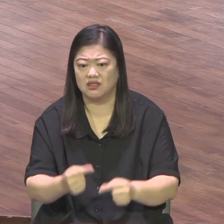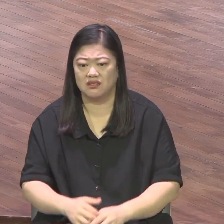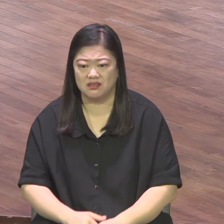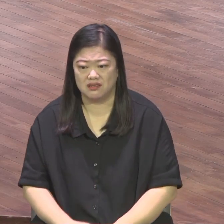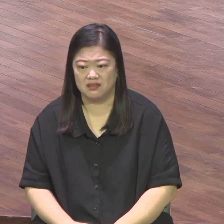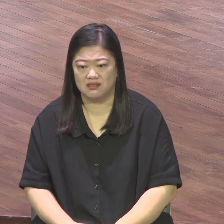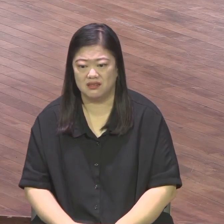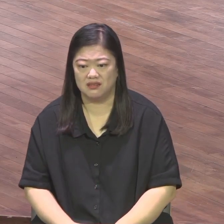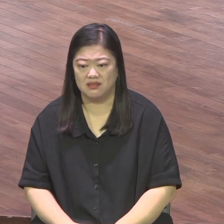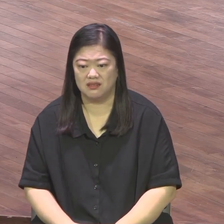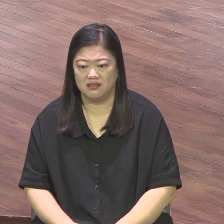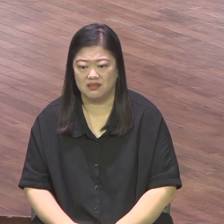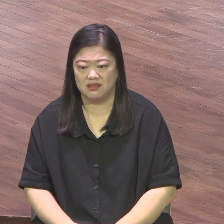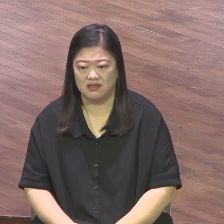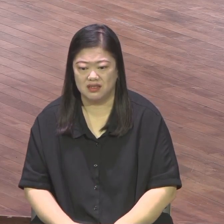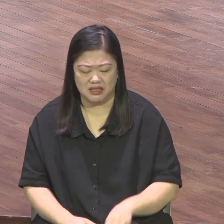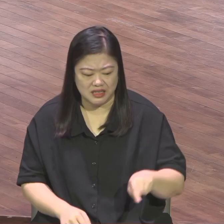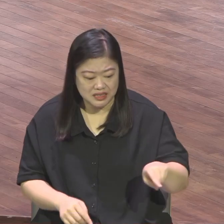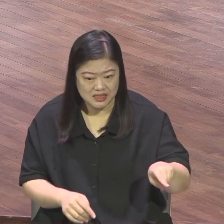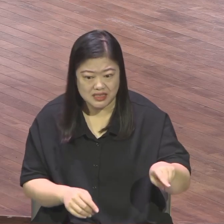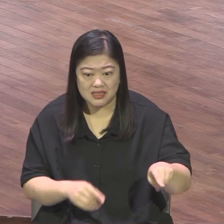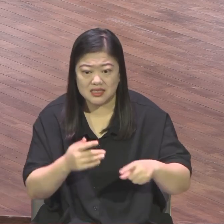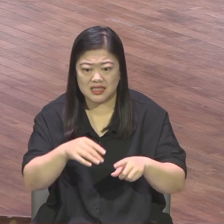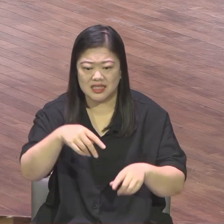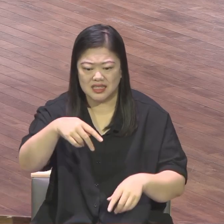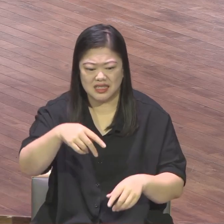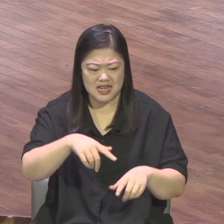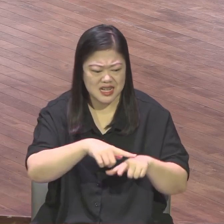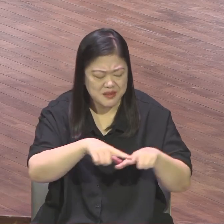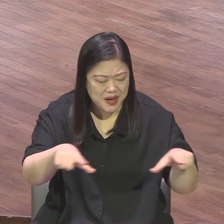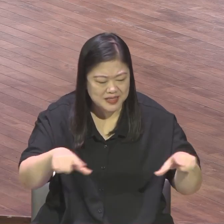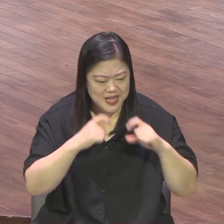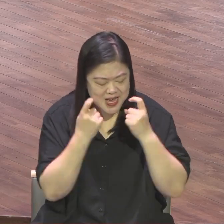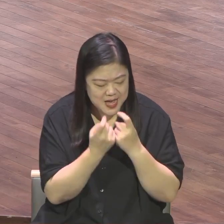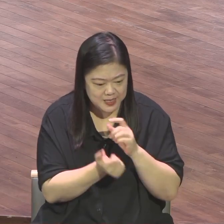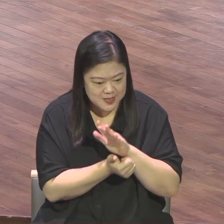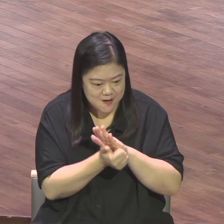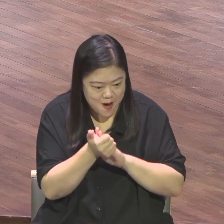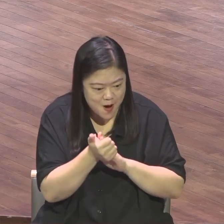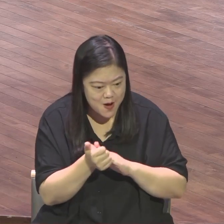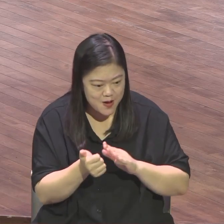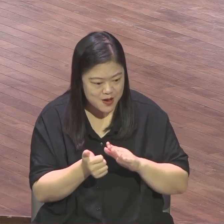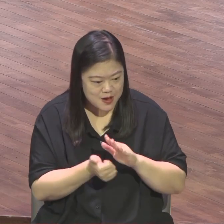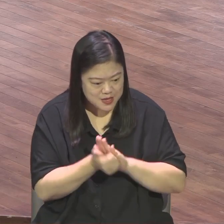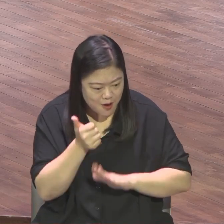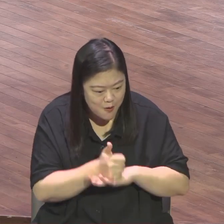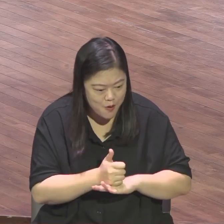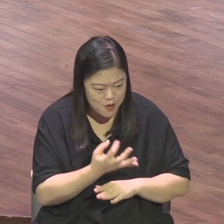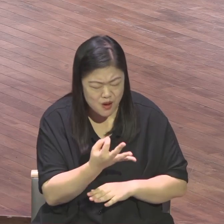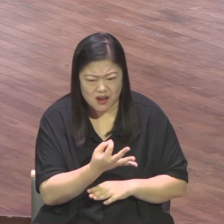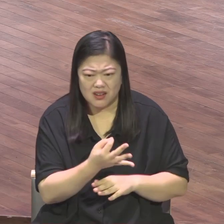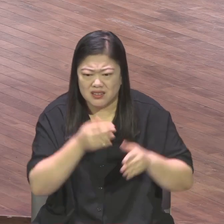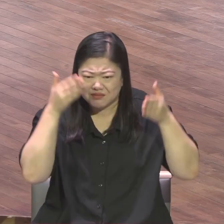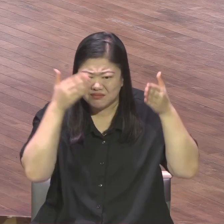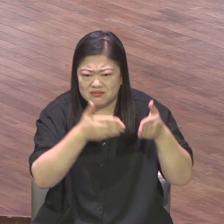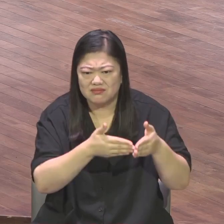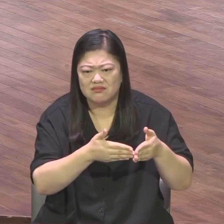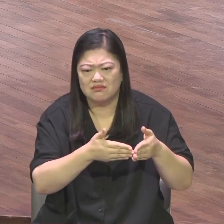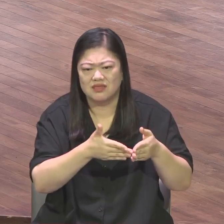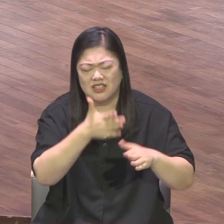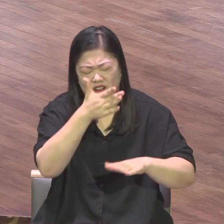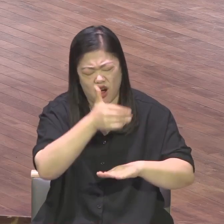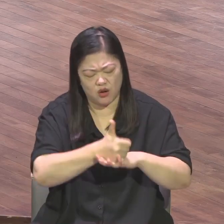서론에 미치면 결국 어떻게 되느냐? 바벨탑이요. 바벨탑 다 무너져요. 어느 날